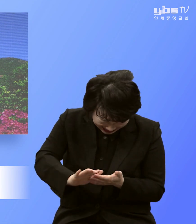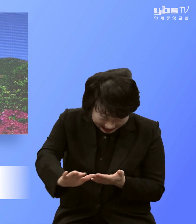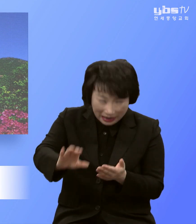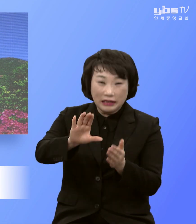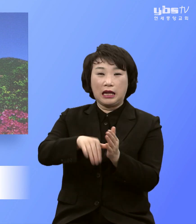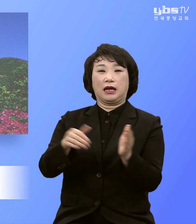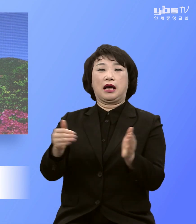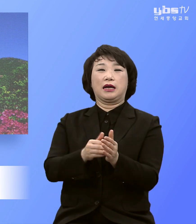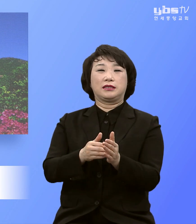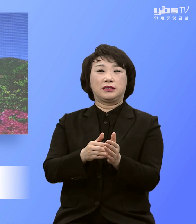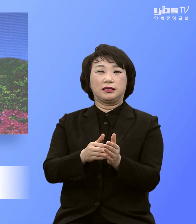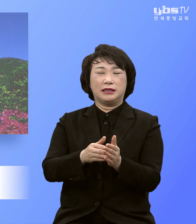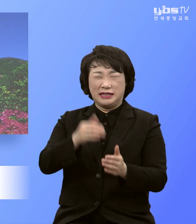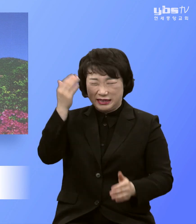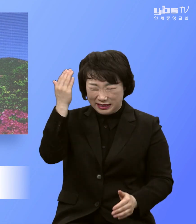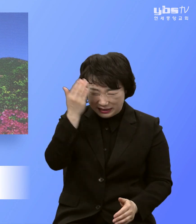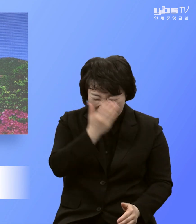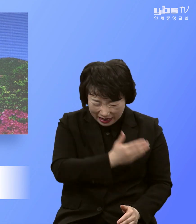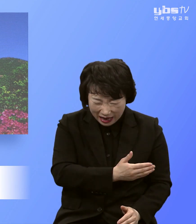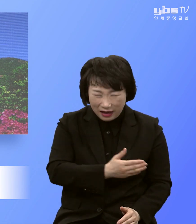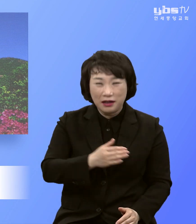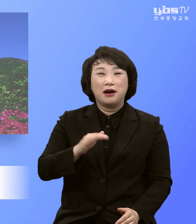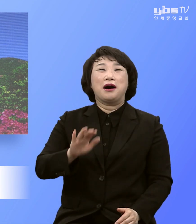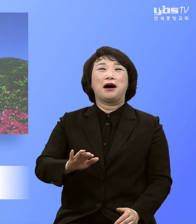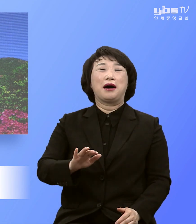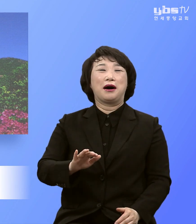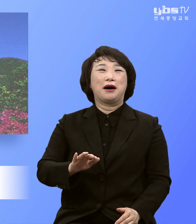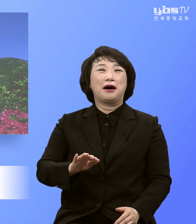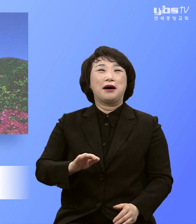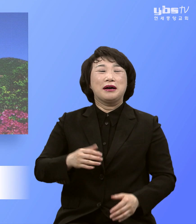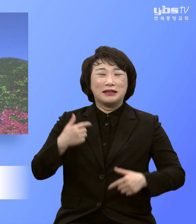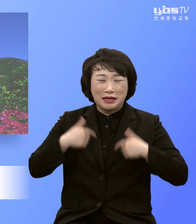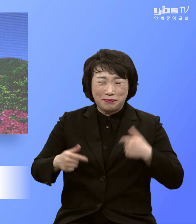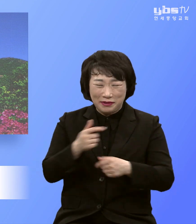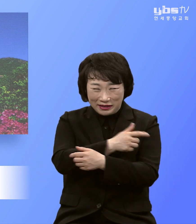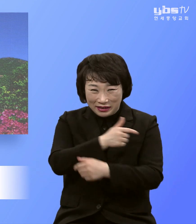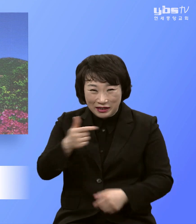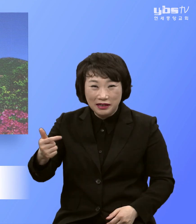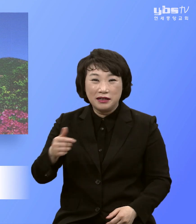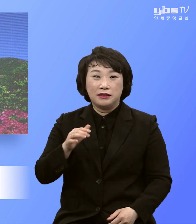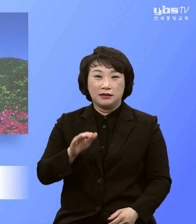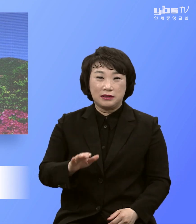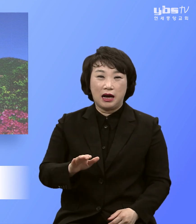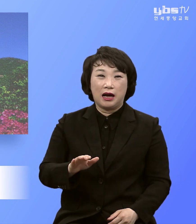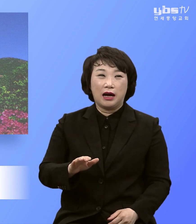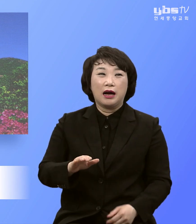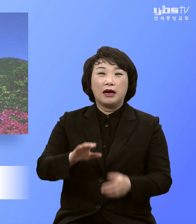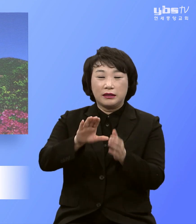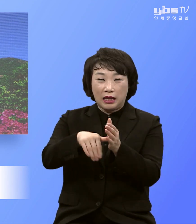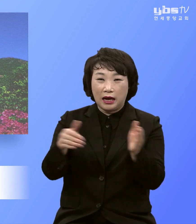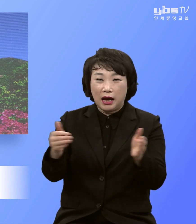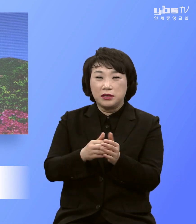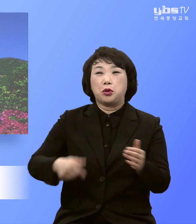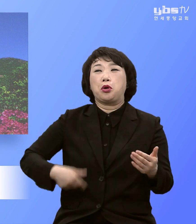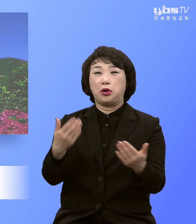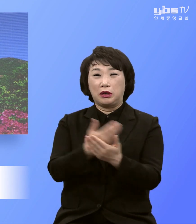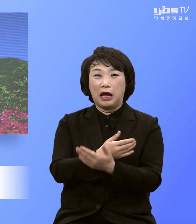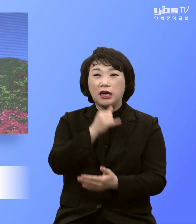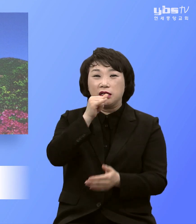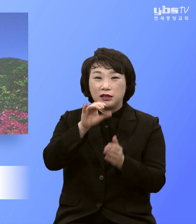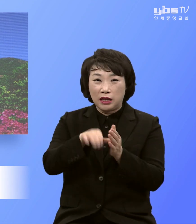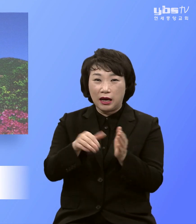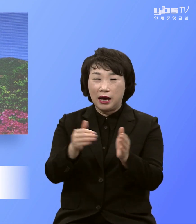시원한 깨끗하고 맑고 아주 기쁨이 넘치는 그런 회개가 되었을